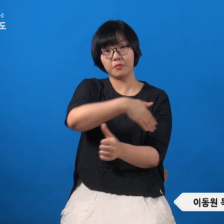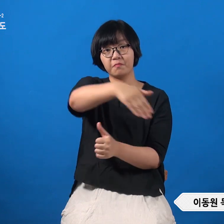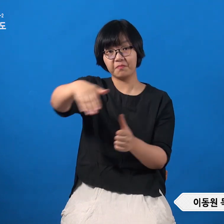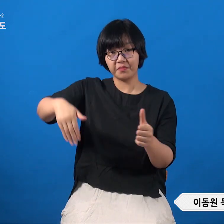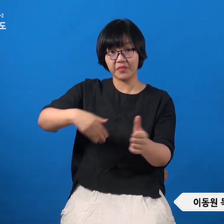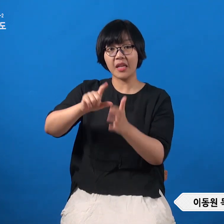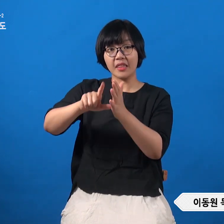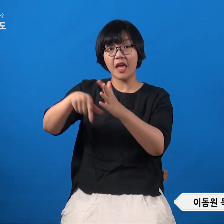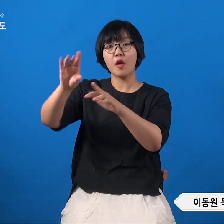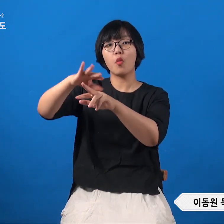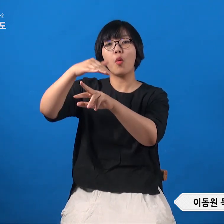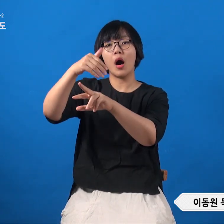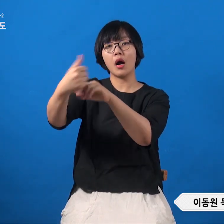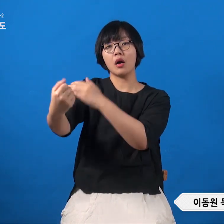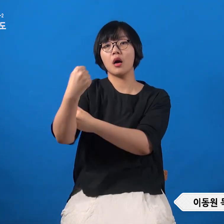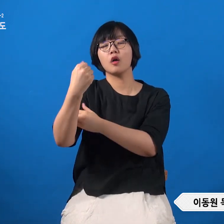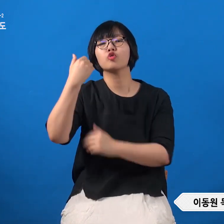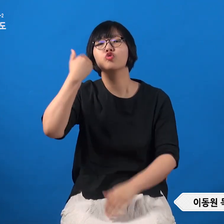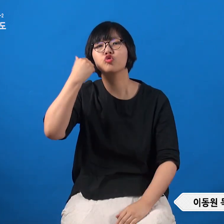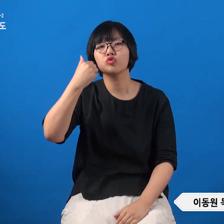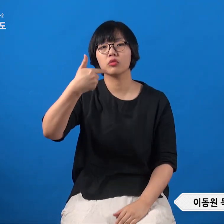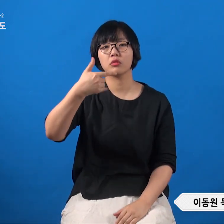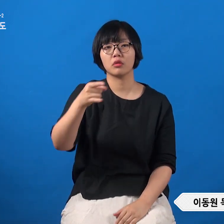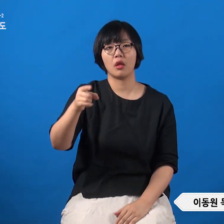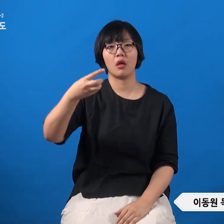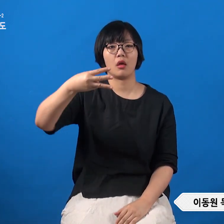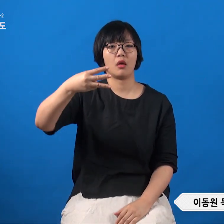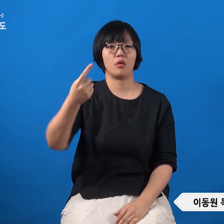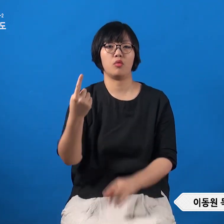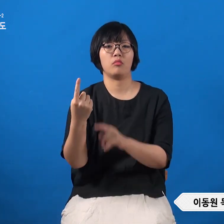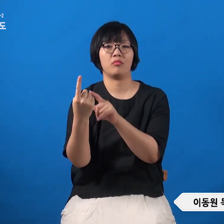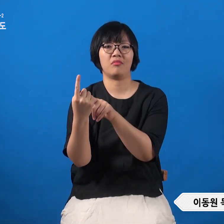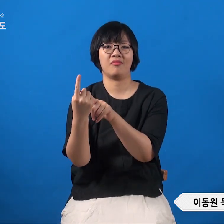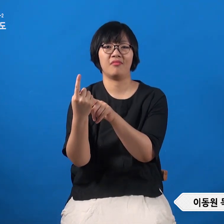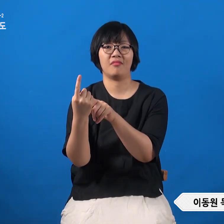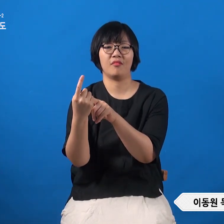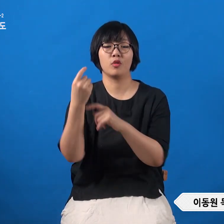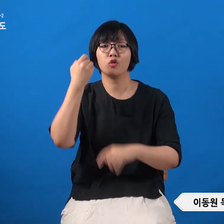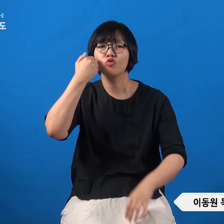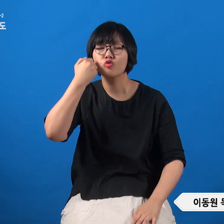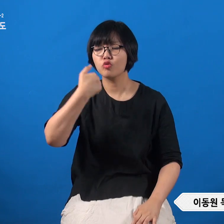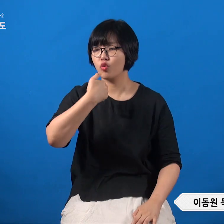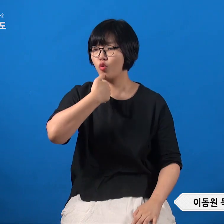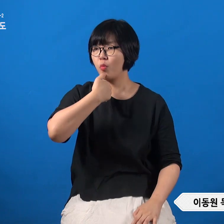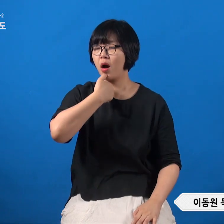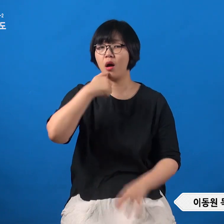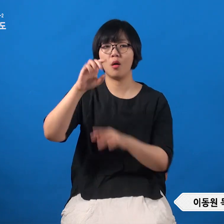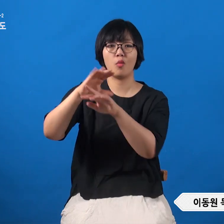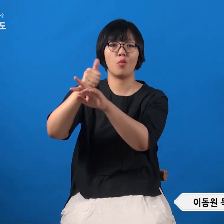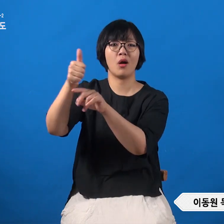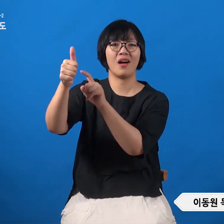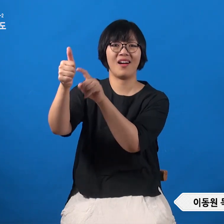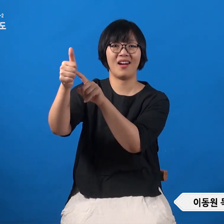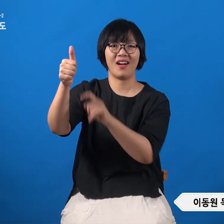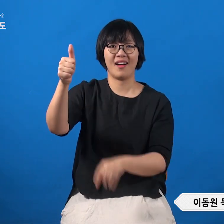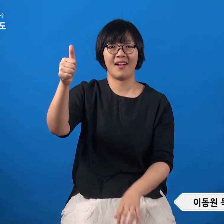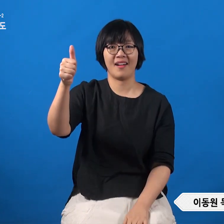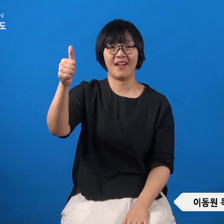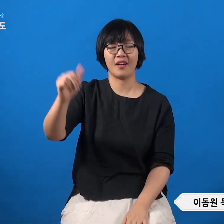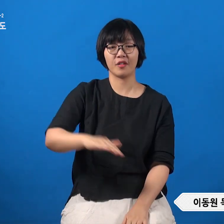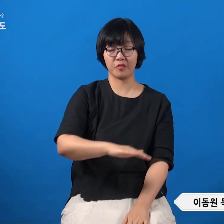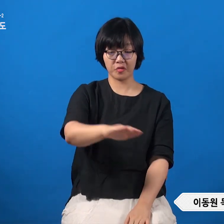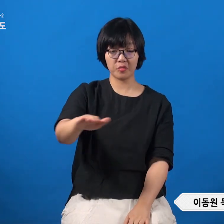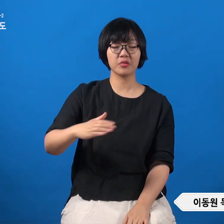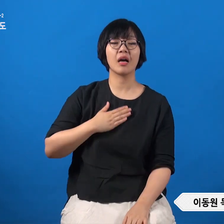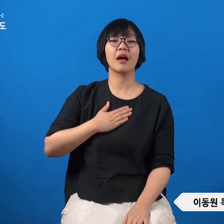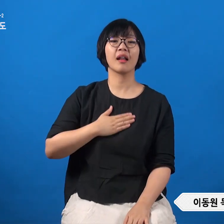끼치고 있던 임금님은 네로 임금님이에요. 네로 황제였습니다. 로마에. 잘 아신 대로